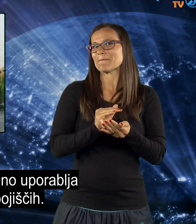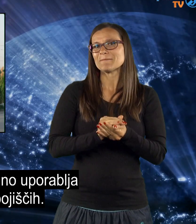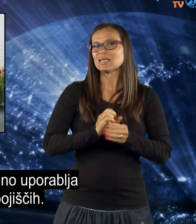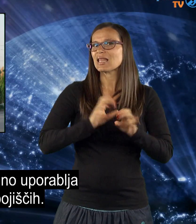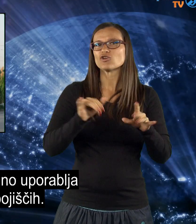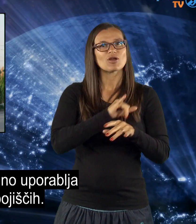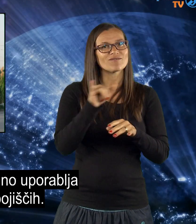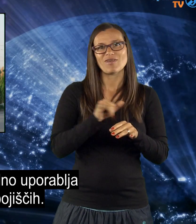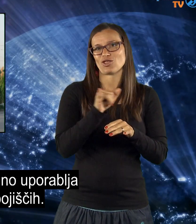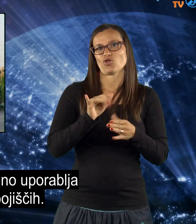bojiščih.